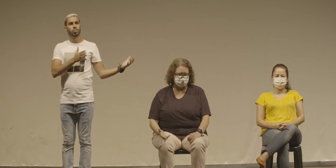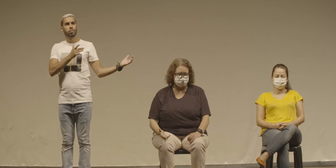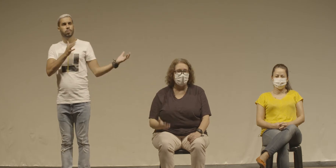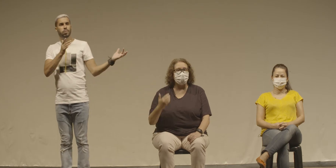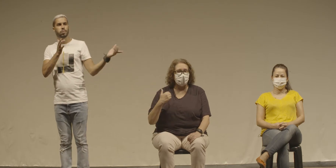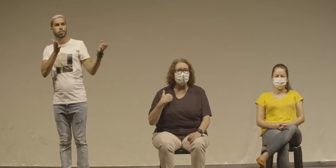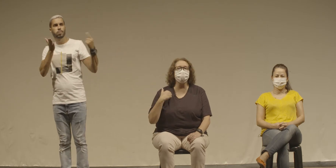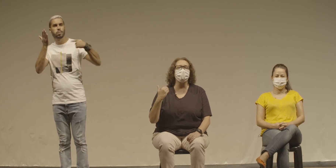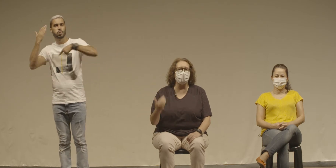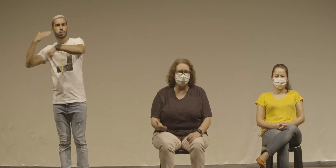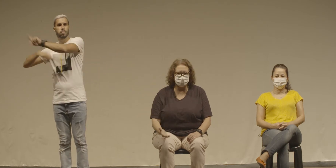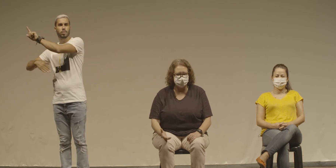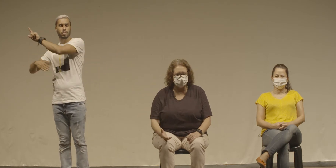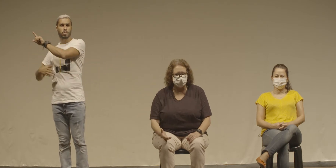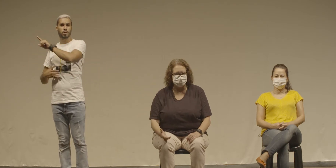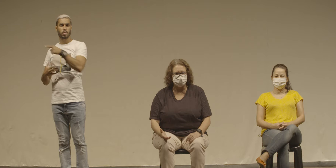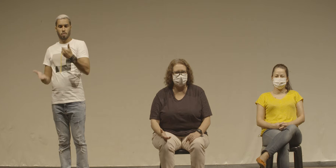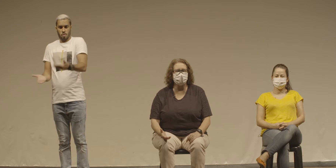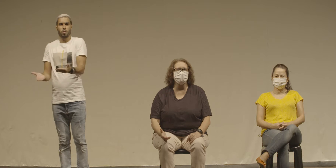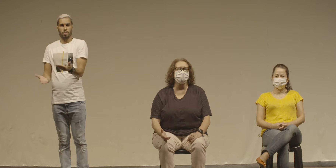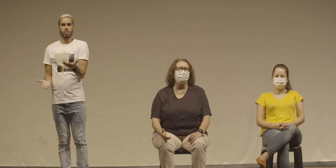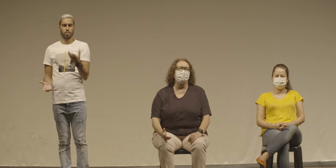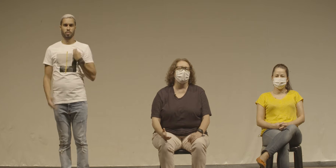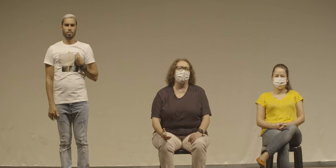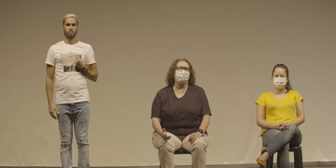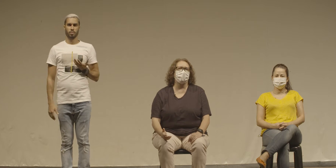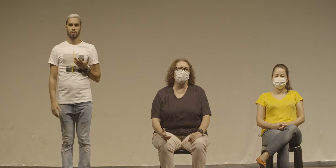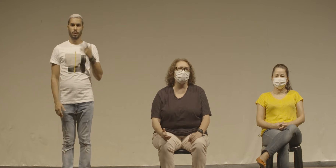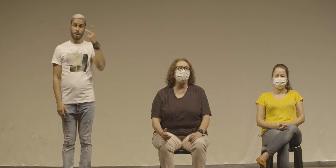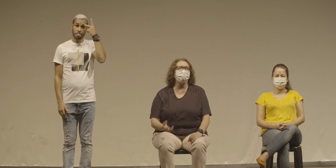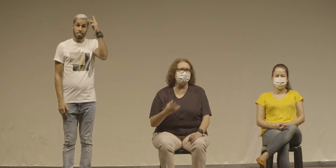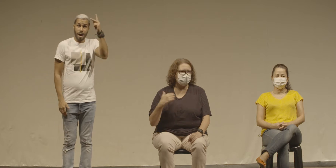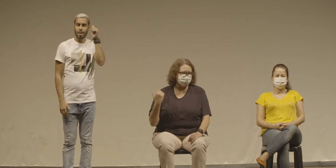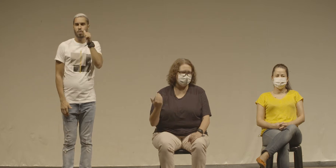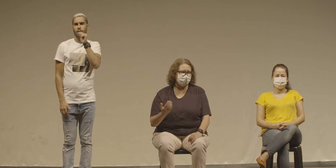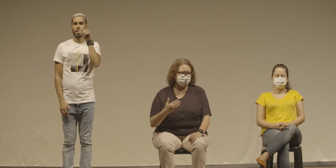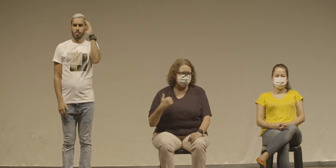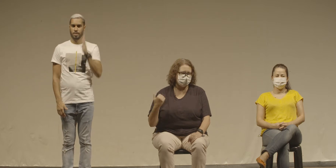basquete feminino, para as mulheres brasileiras, né? Então,